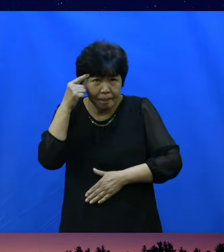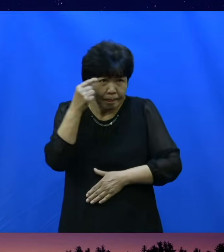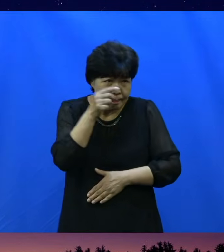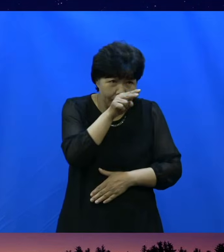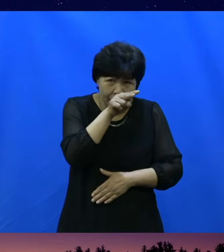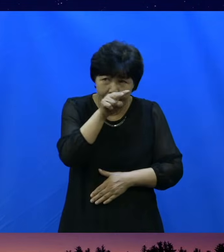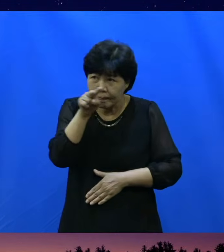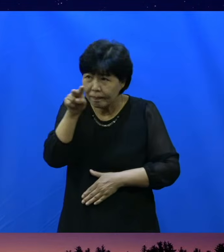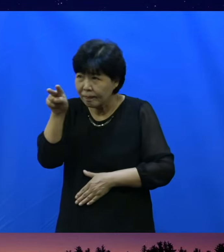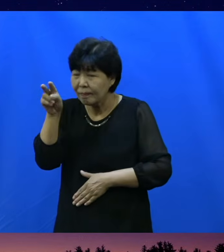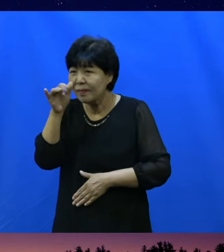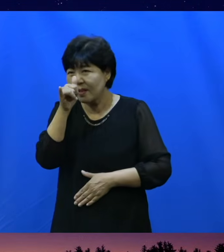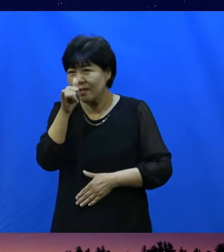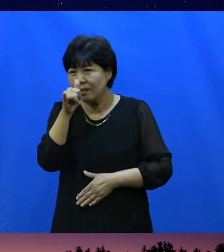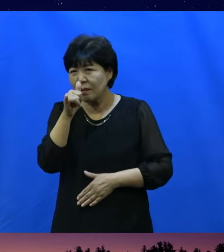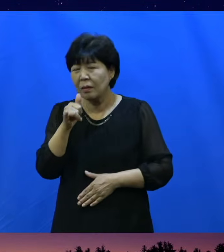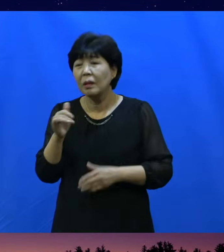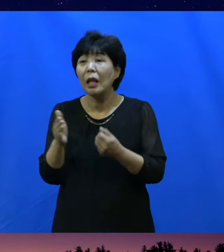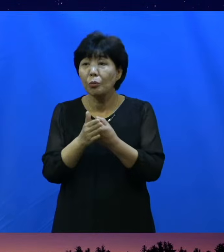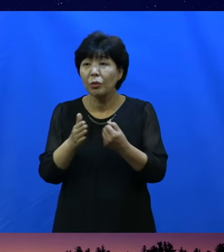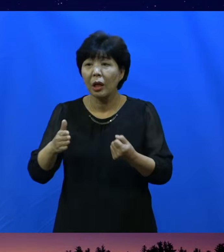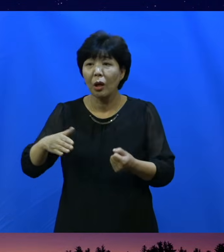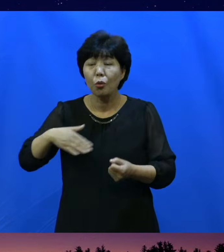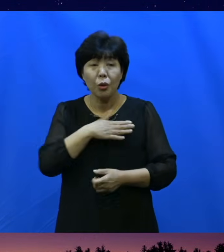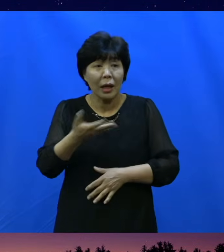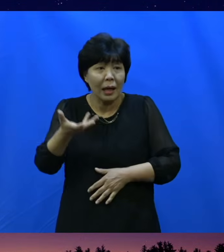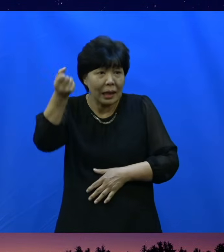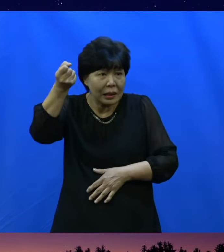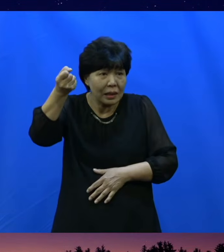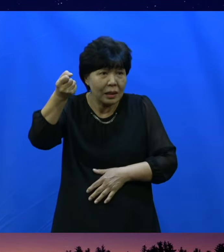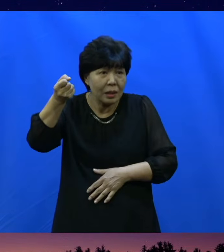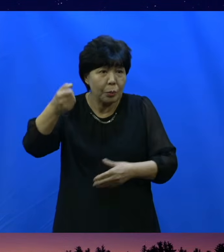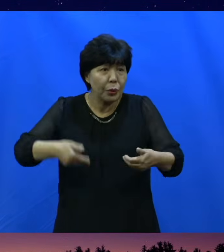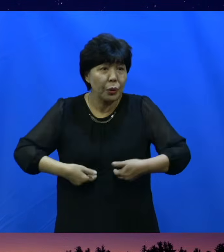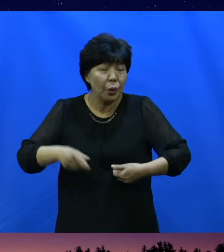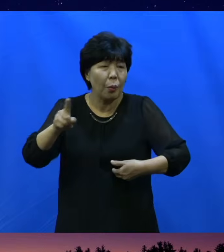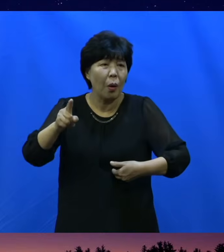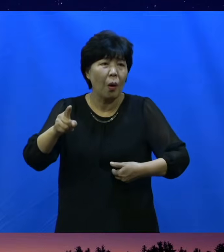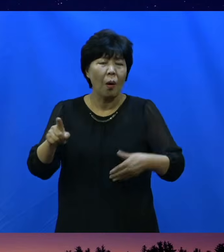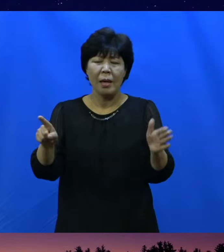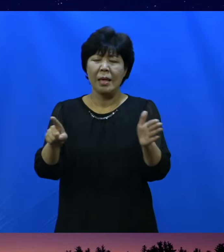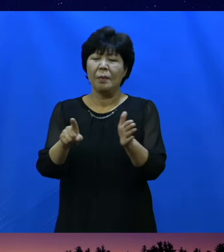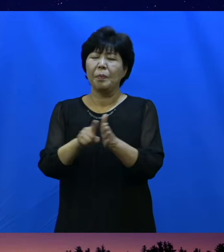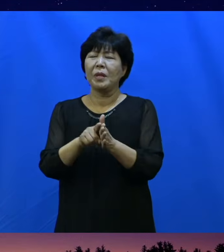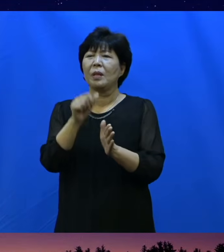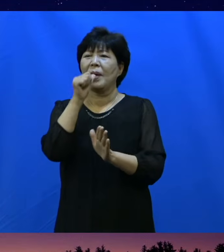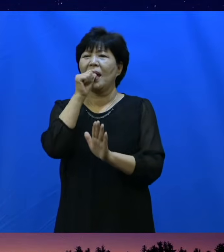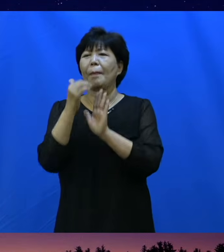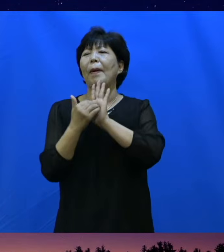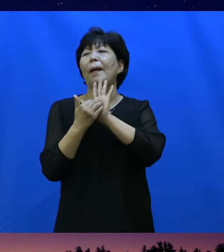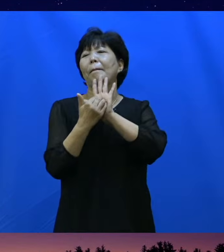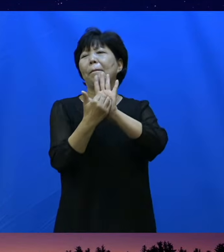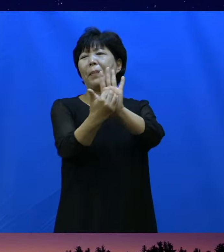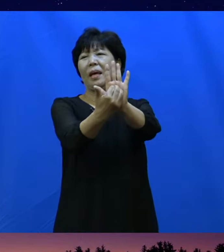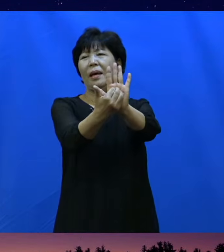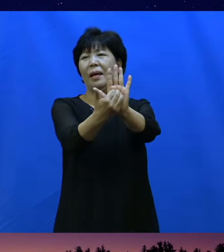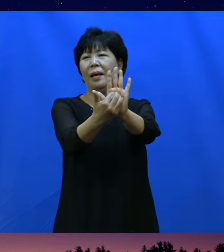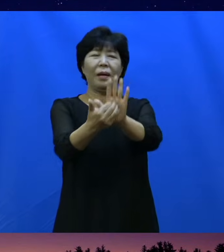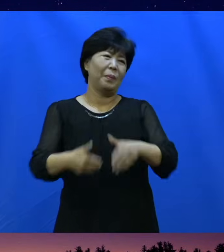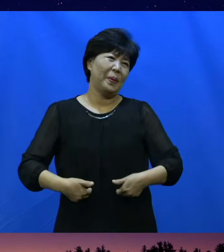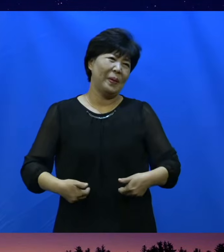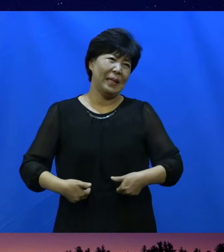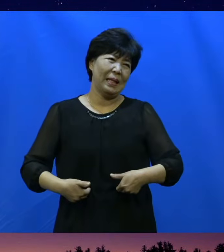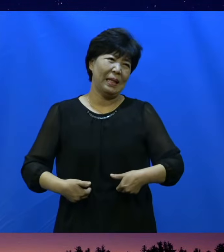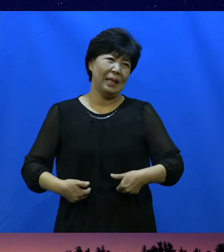그래서 믿음의 방패를 가져라. 믿음의 방패를 가져라. 방패, 이 디펜스를 해야 된다. 방어를 해야 된다는 거예요.